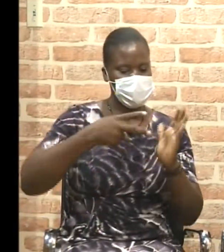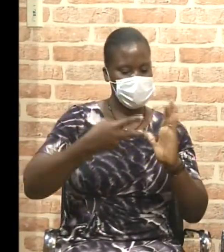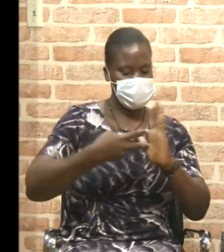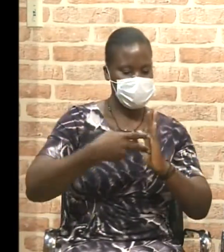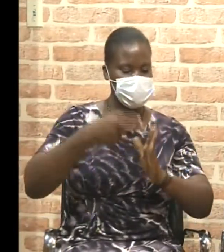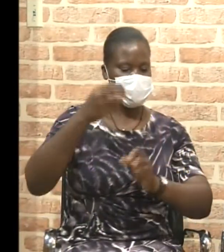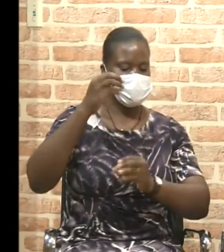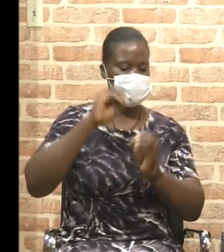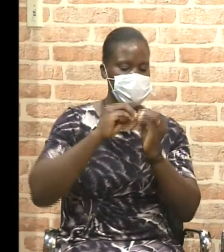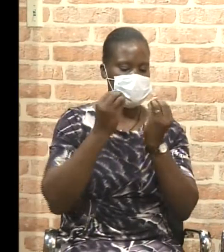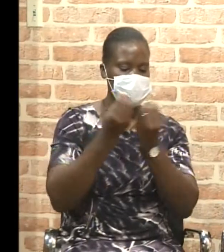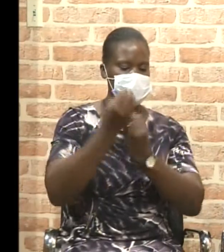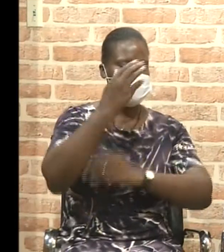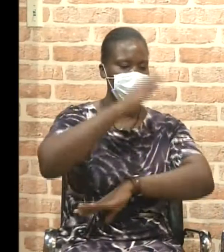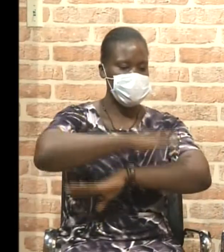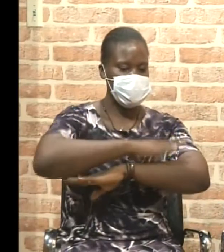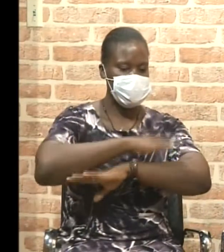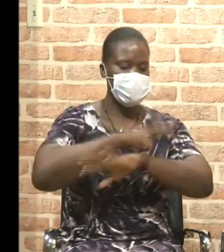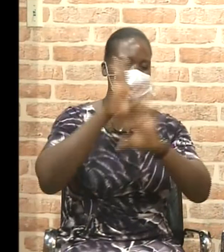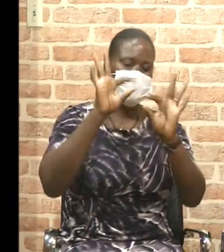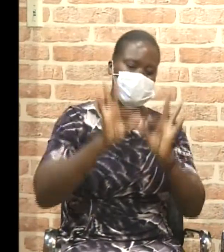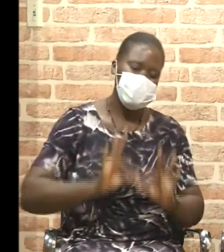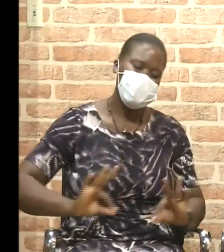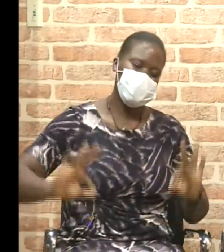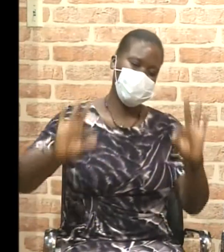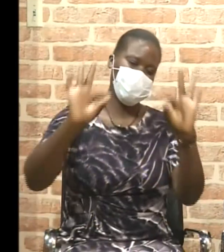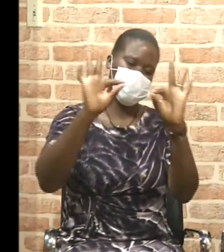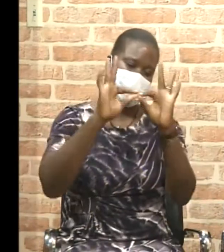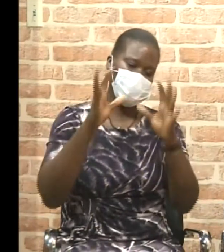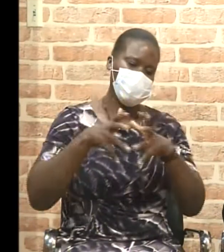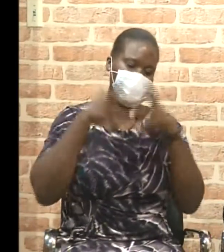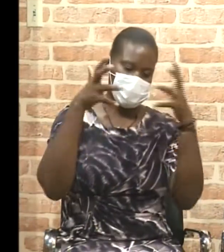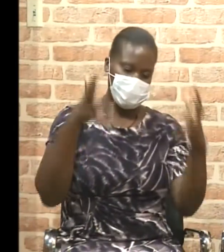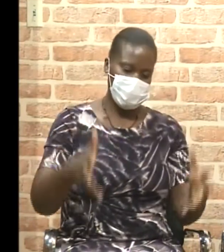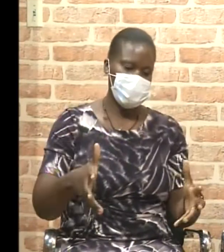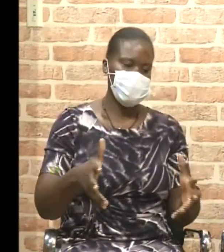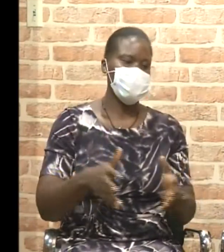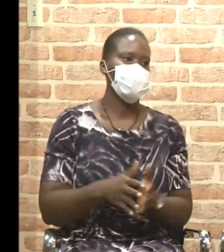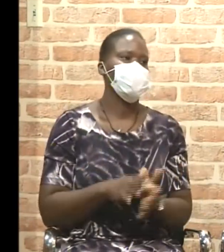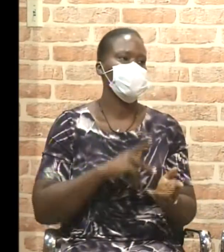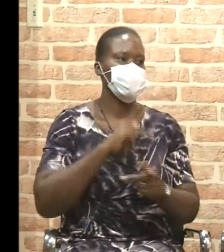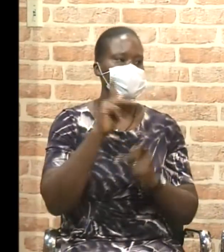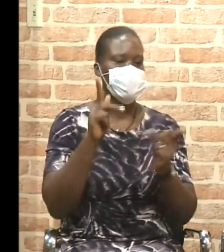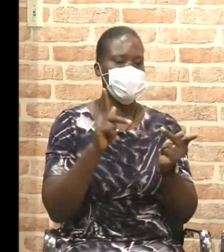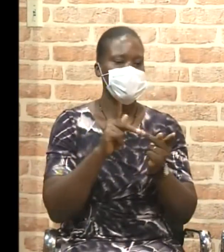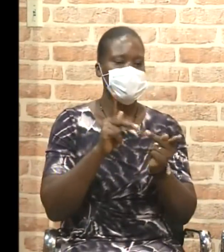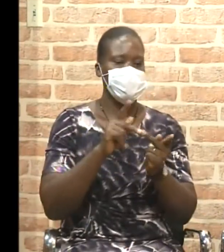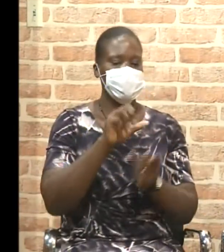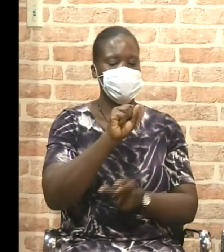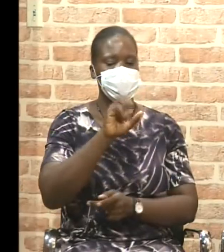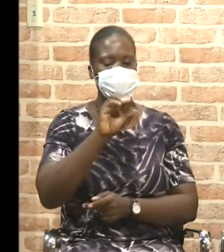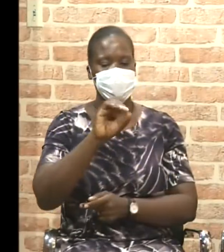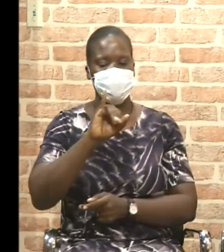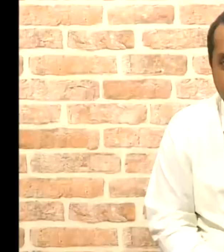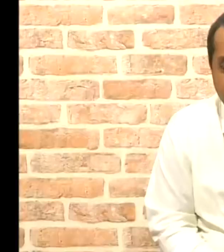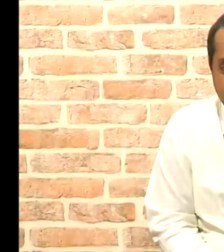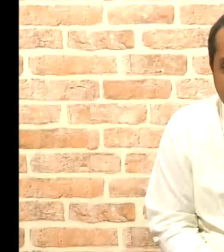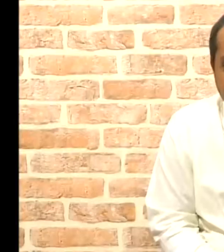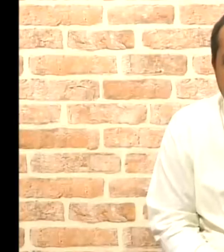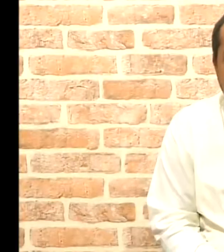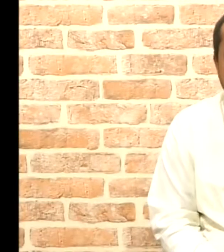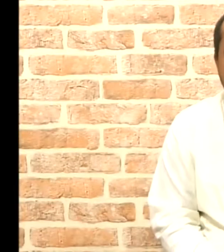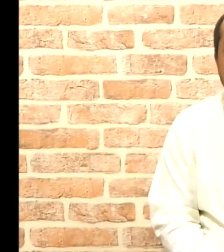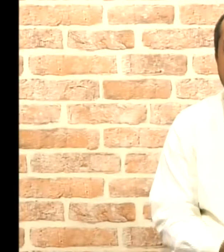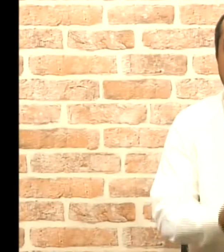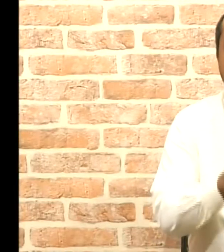faut que gagne. Donc ça c'est important et focus sur loi et tout, c'est important. Parfait. Soinette Désir, secrétaire d'État pour